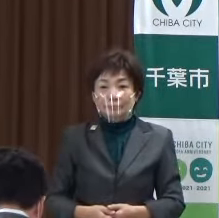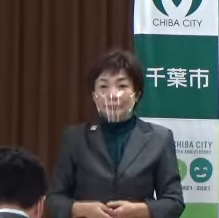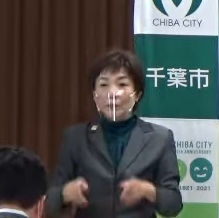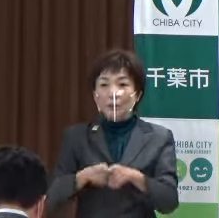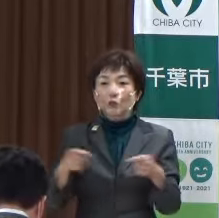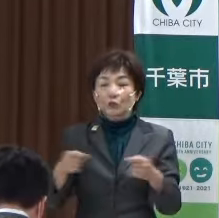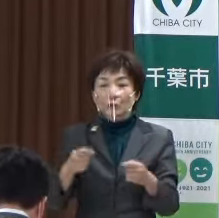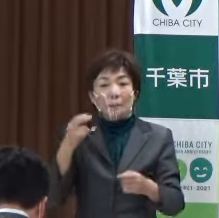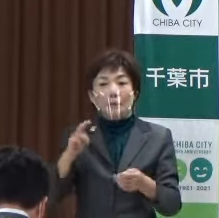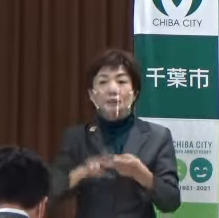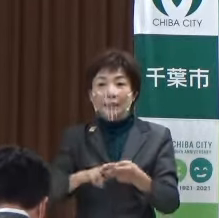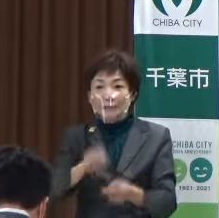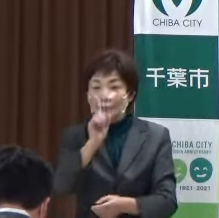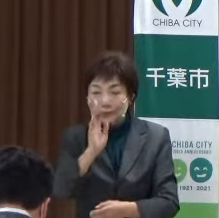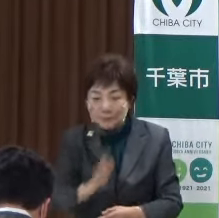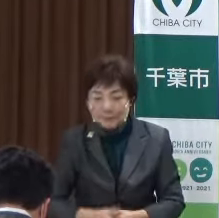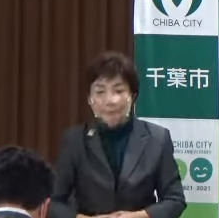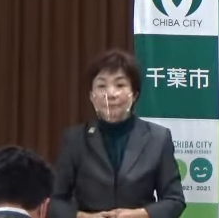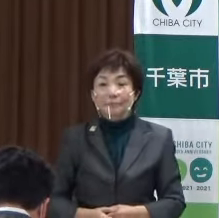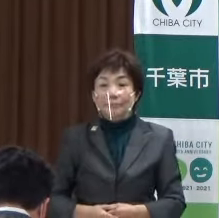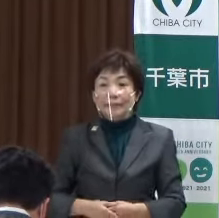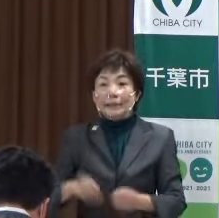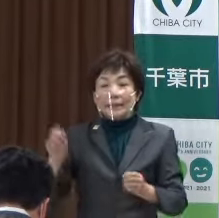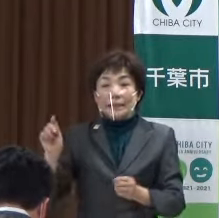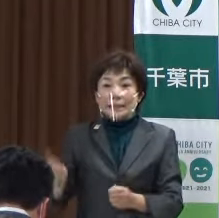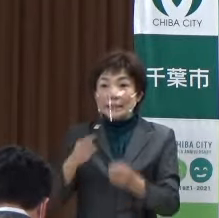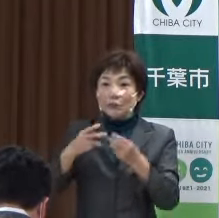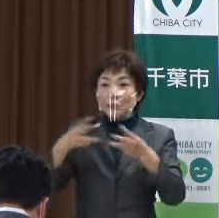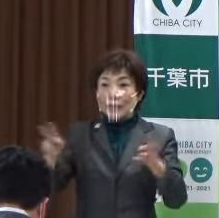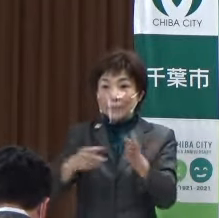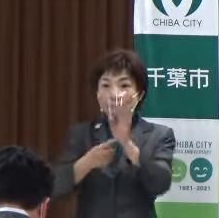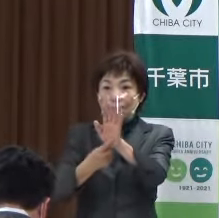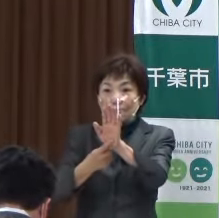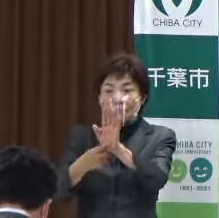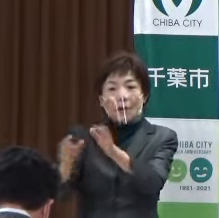京都市の風です。今年もよろしくお願いします。緊急事態宣言に絡んでですね、